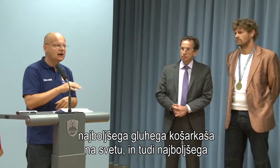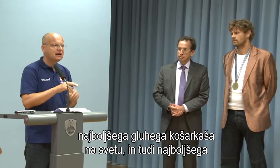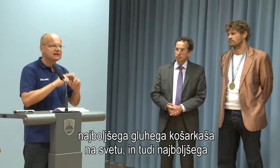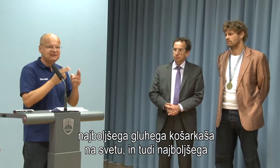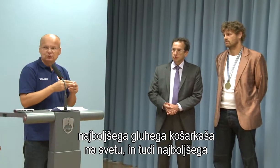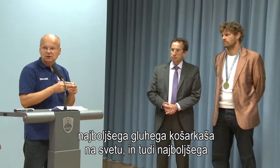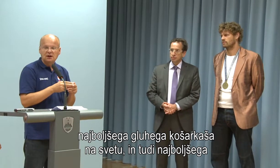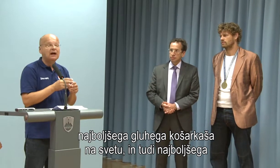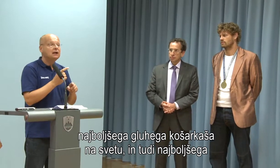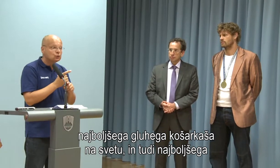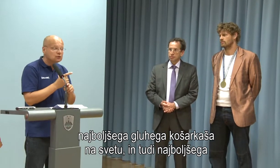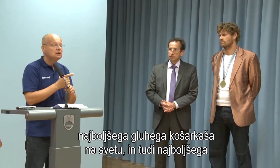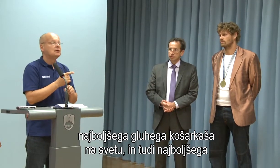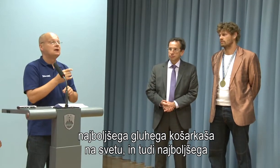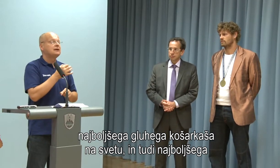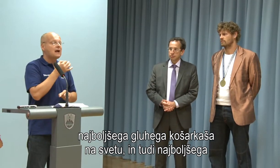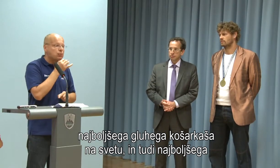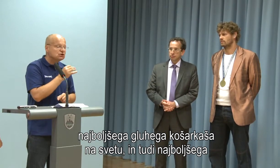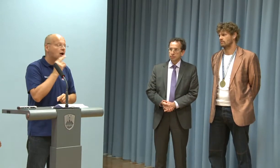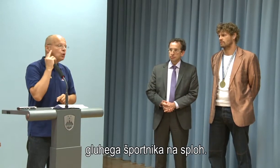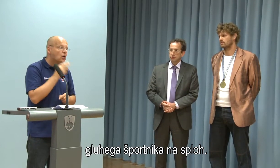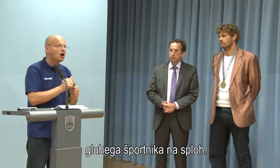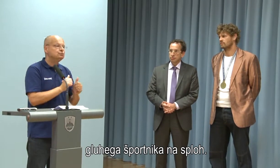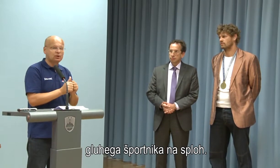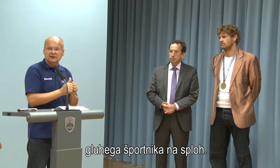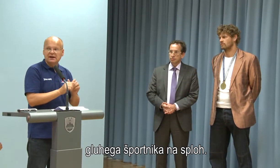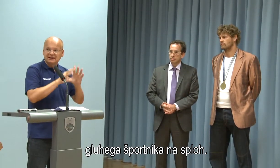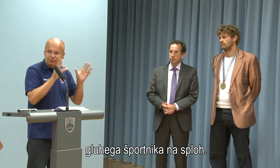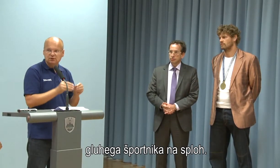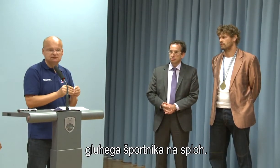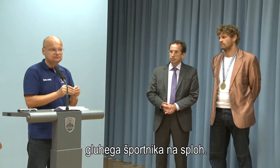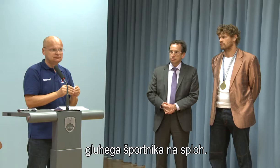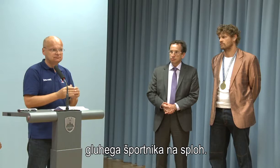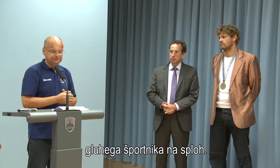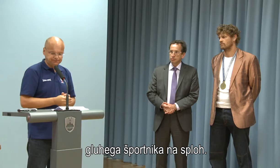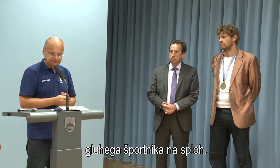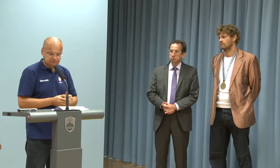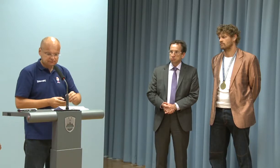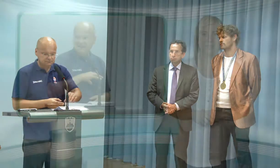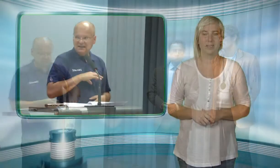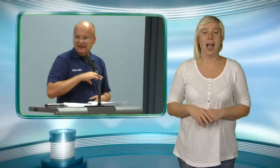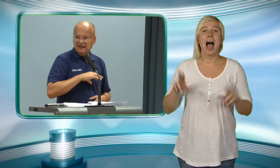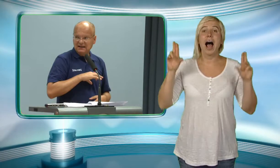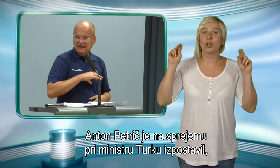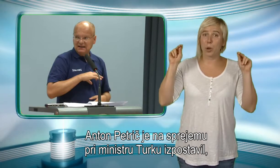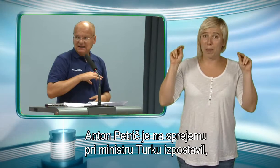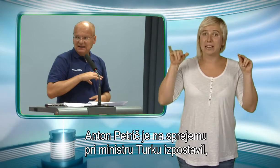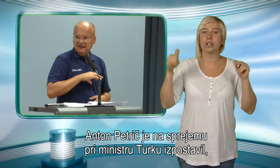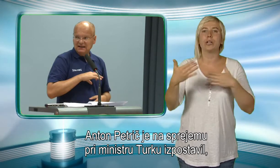gluhega košarkaša na svetu in pa tudi najboljšega gluhega športnika nasploh. Anton Petrič je na